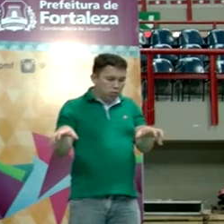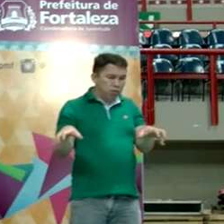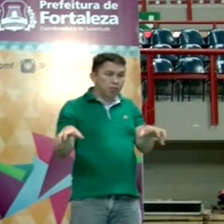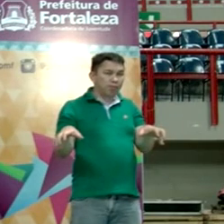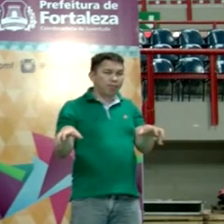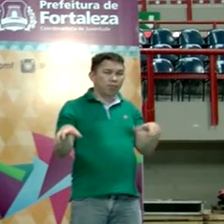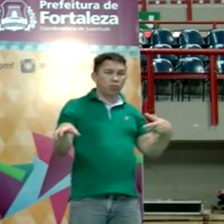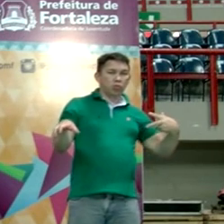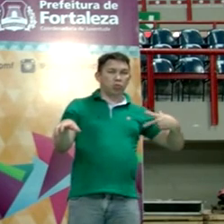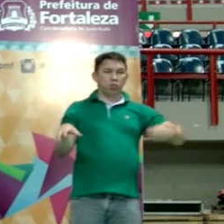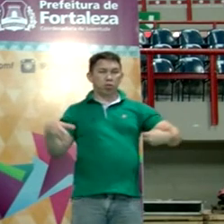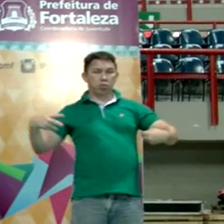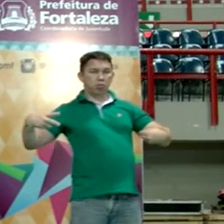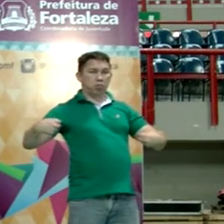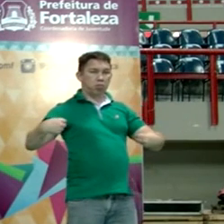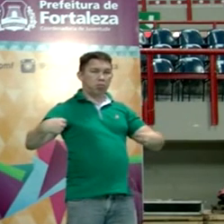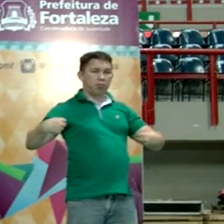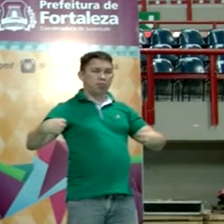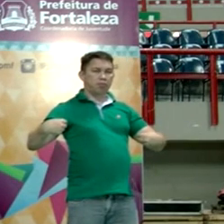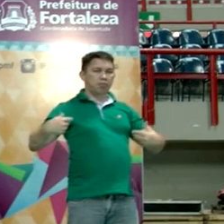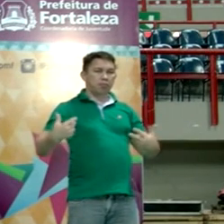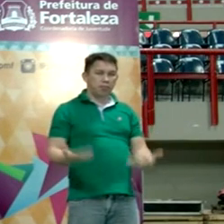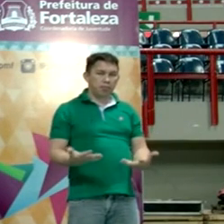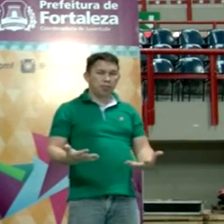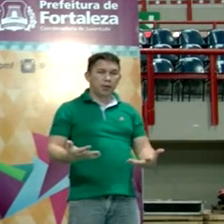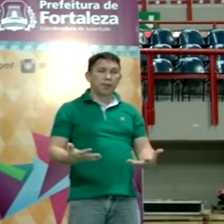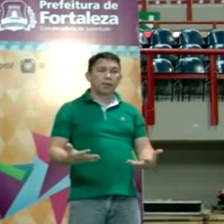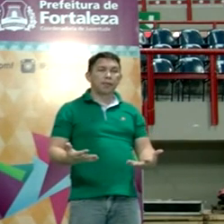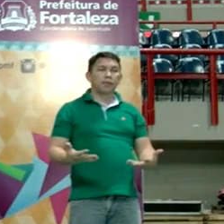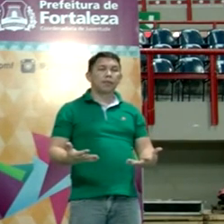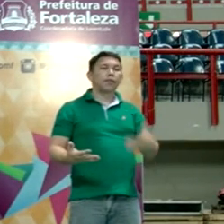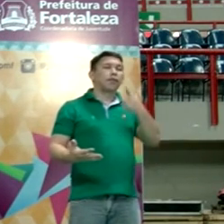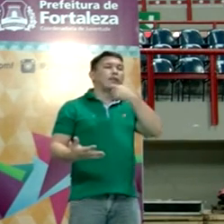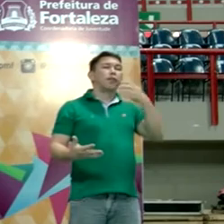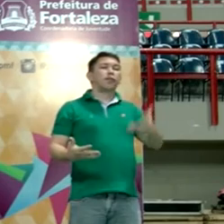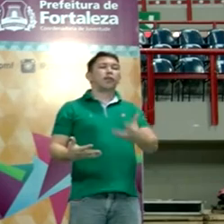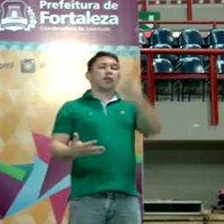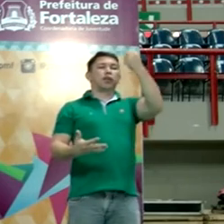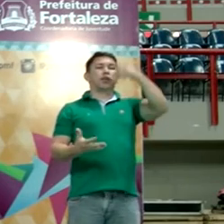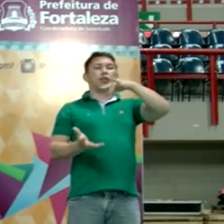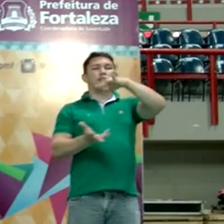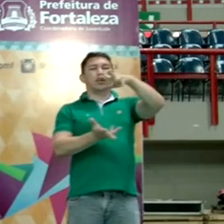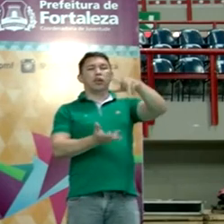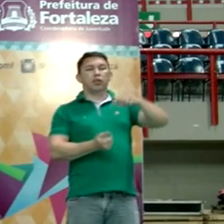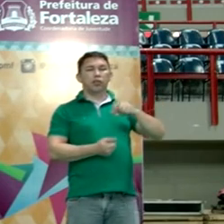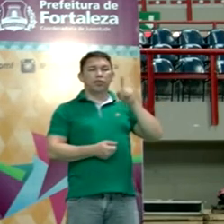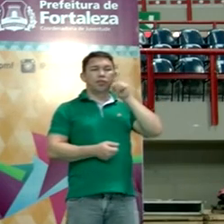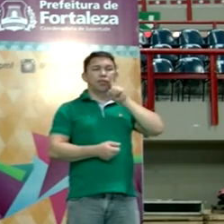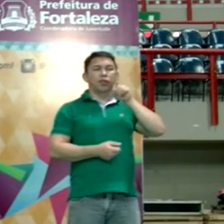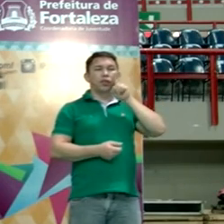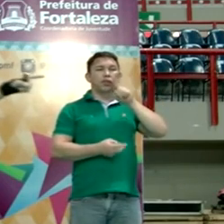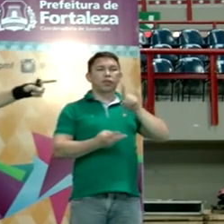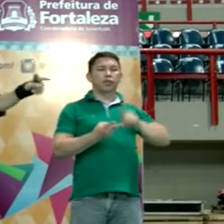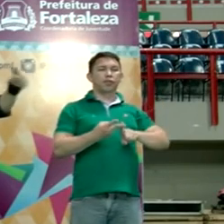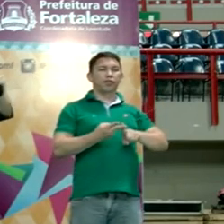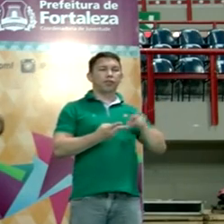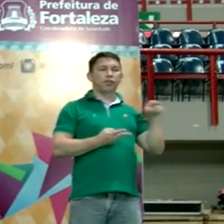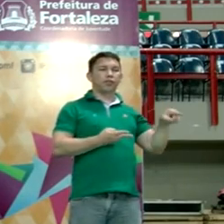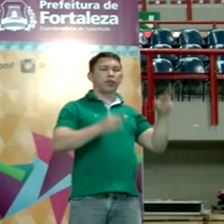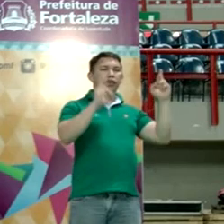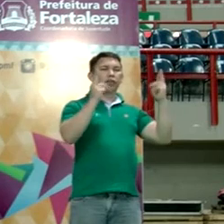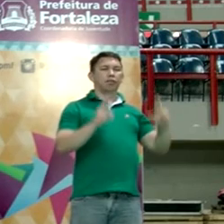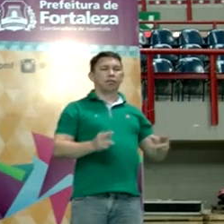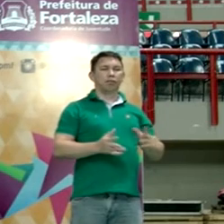isso, obviamente, enfraquecidos, eles serão derrotados. E quem serão os salvadores do planeta? Estados Unidos e